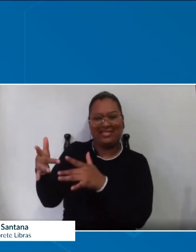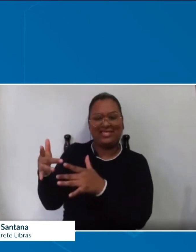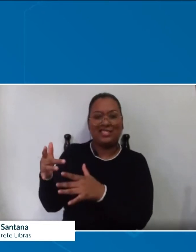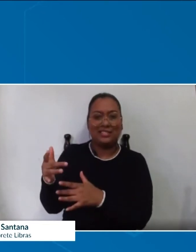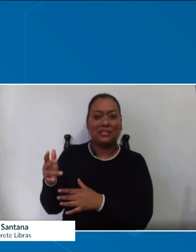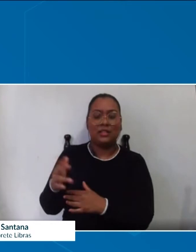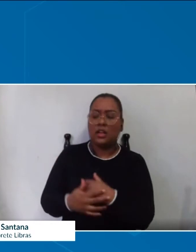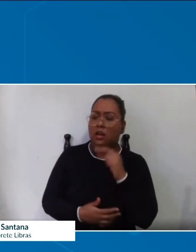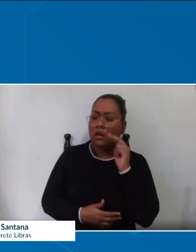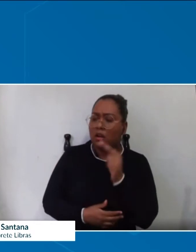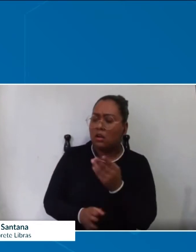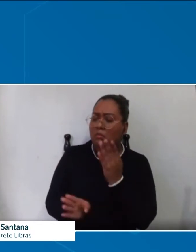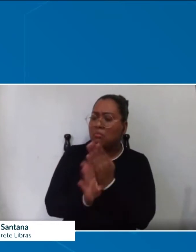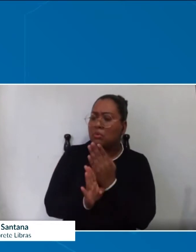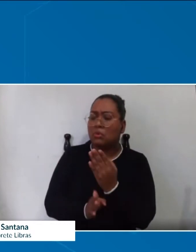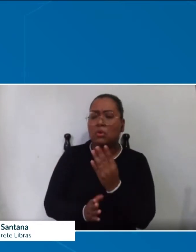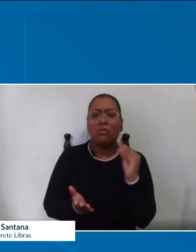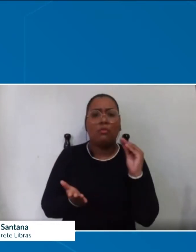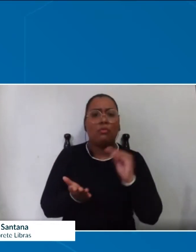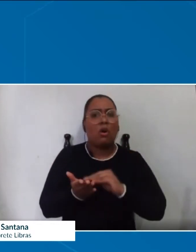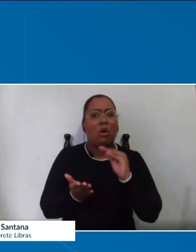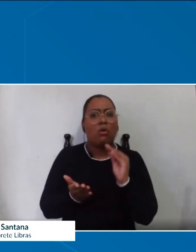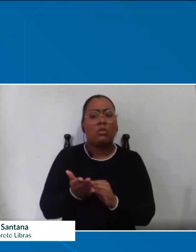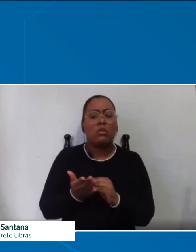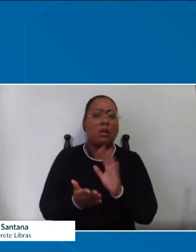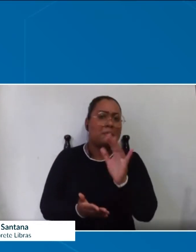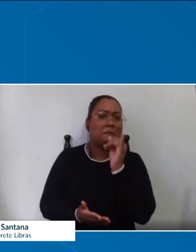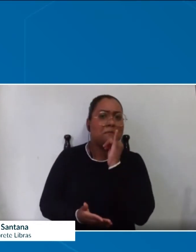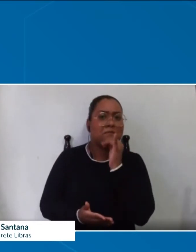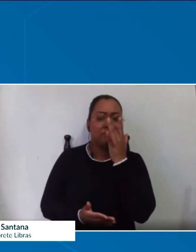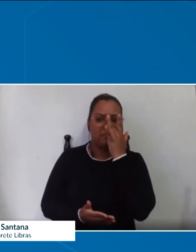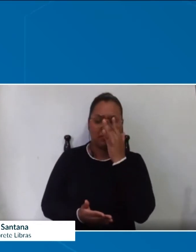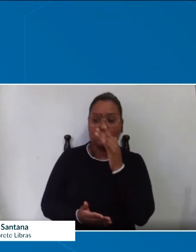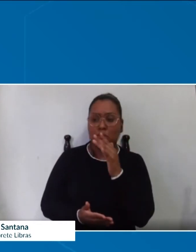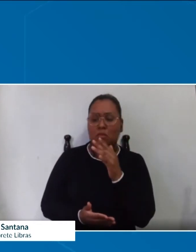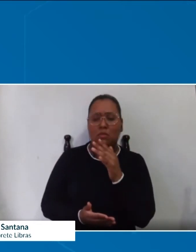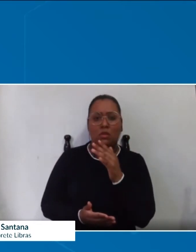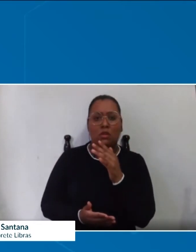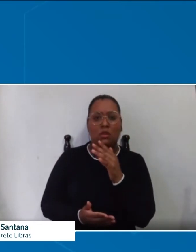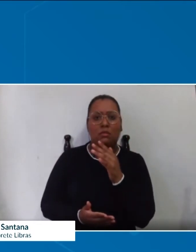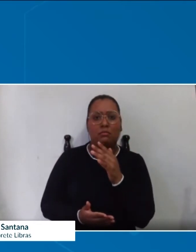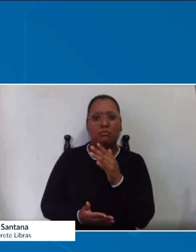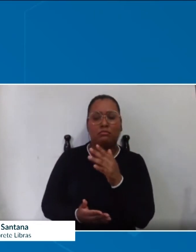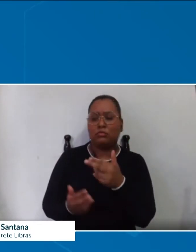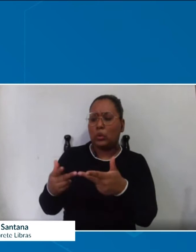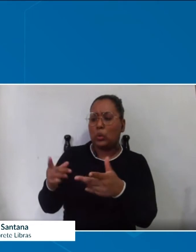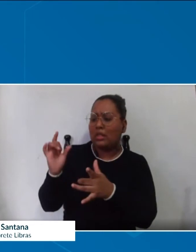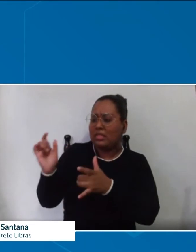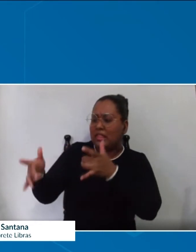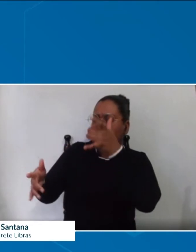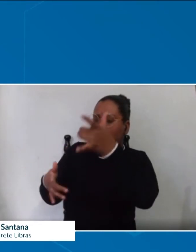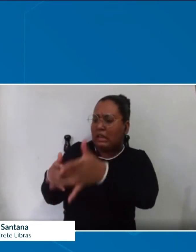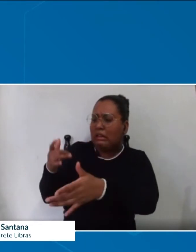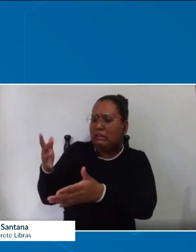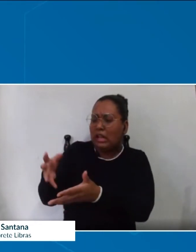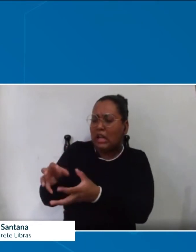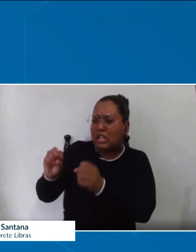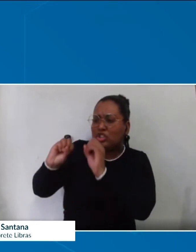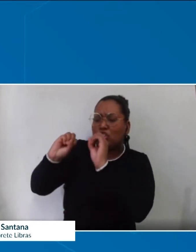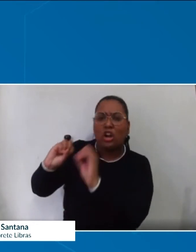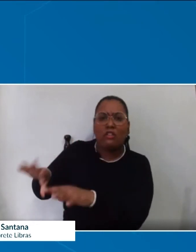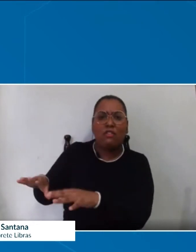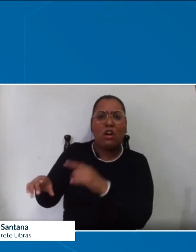uma lacuna muito grande de você chegar e não aproveitar esses resíduos, descartando